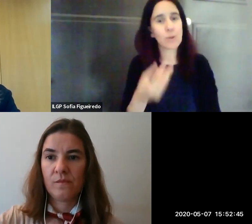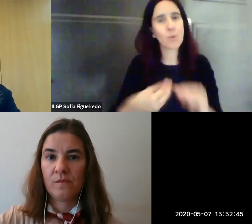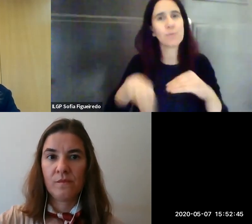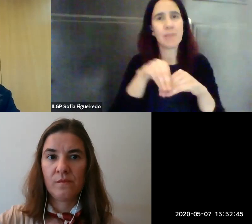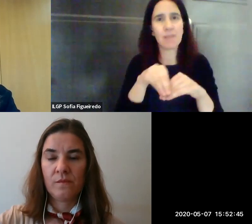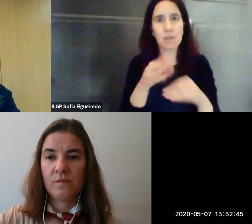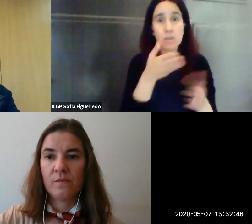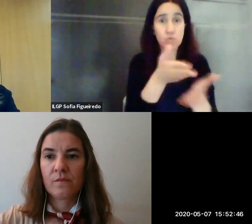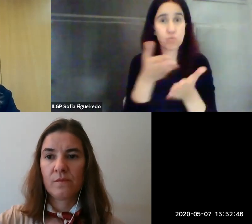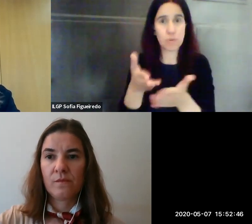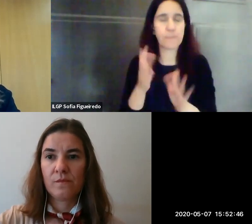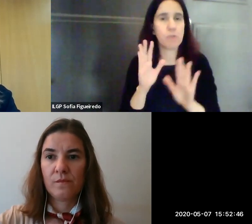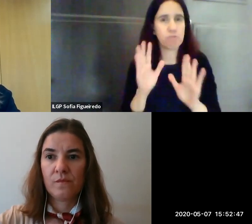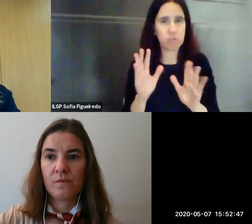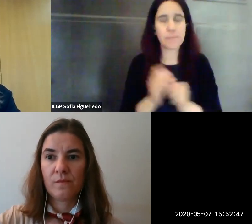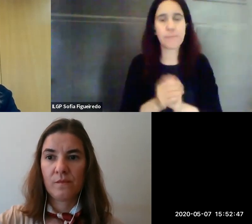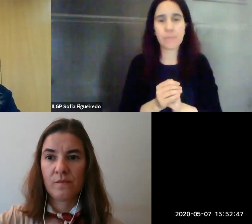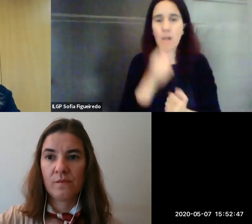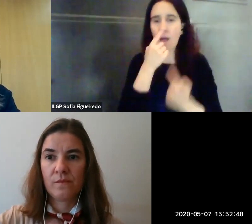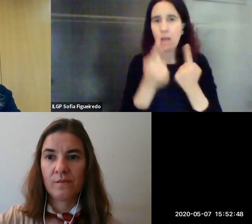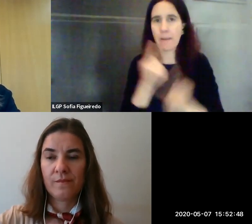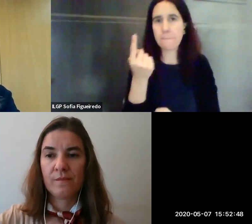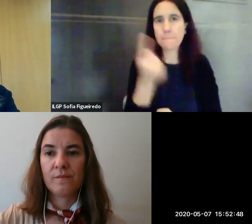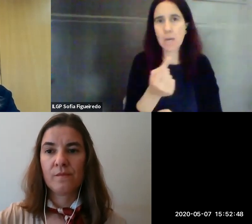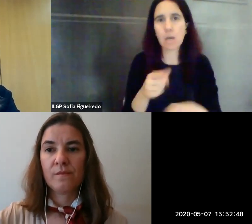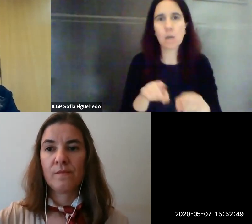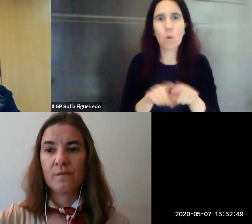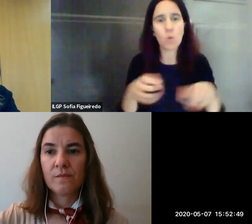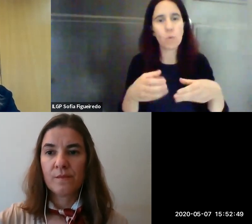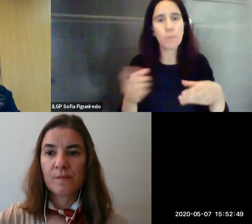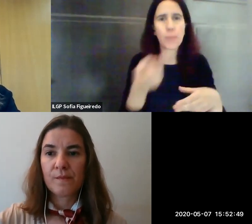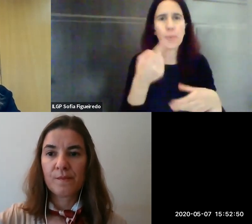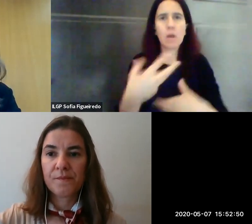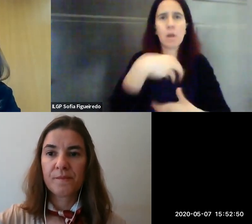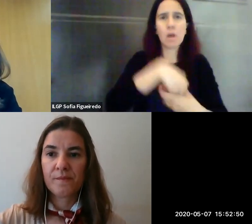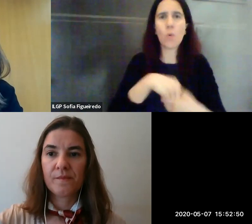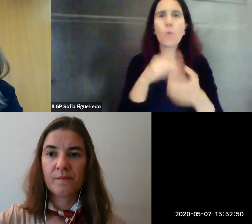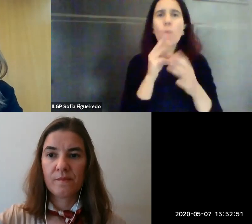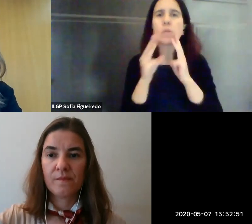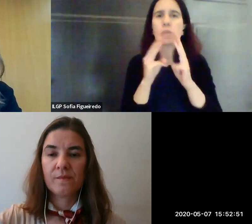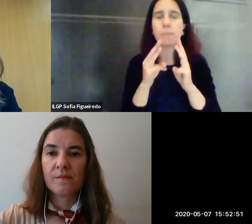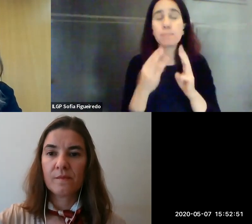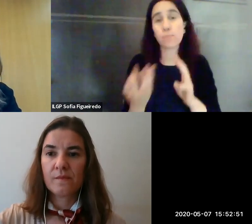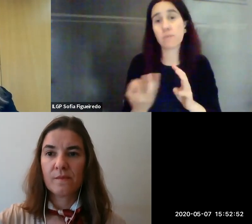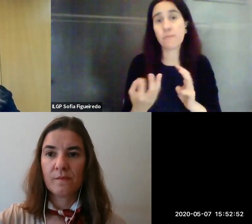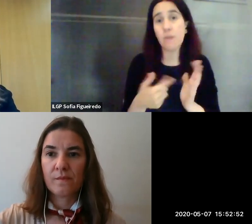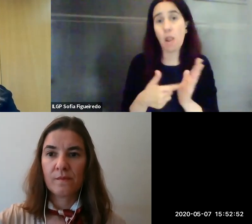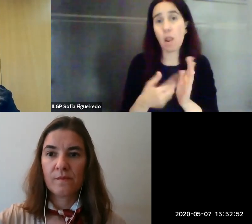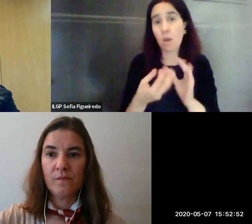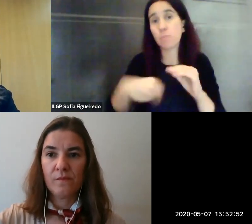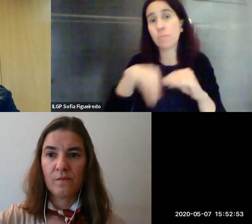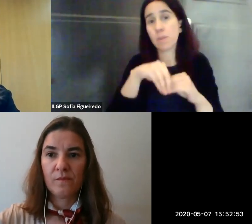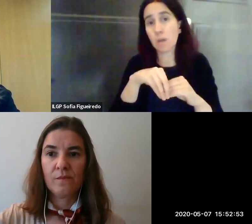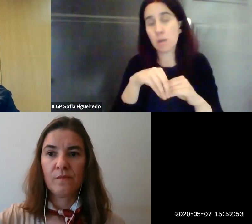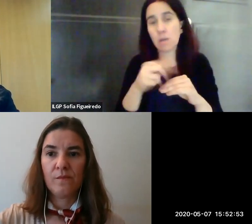que ajuda, ou seja, obrigar alguém a fazer parte de um grupo do WhatsApp só porque realmente é complementar e tem aqui